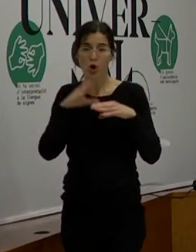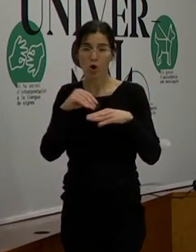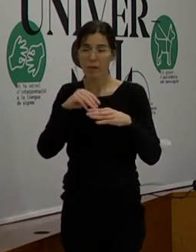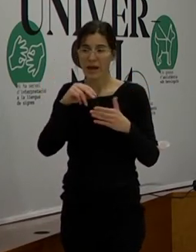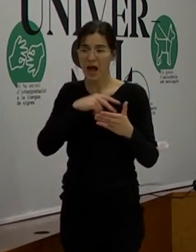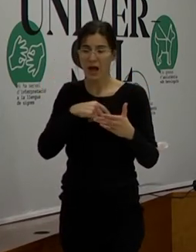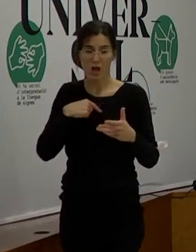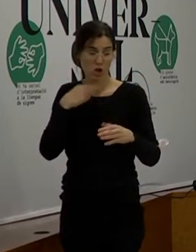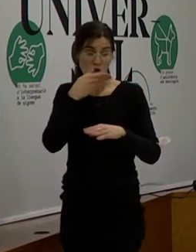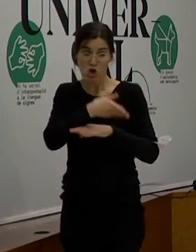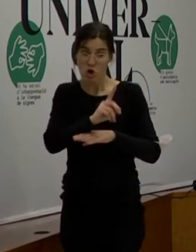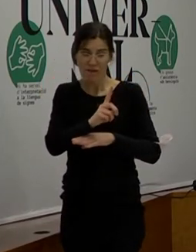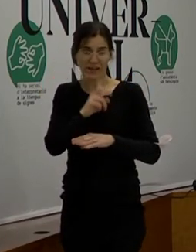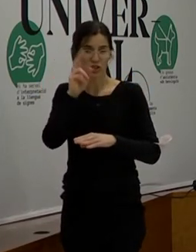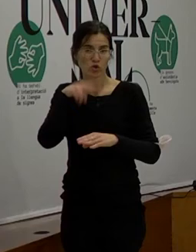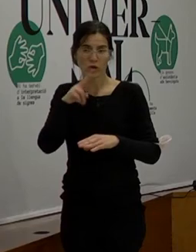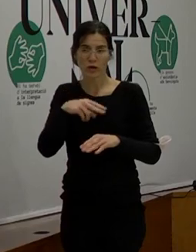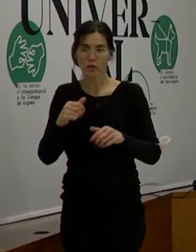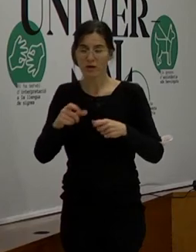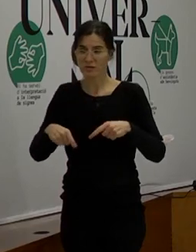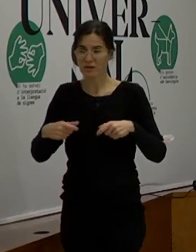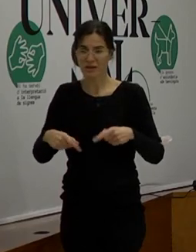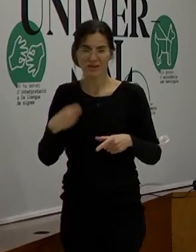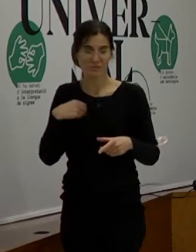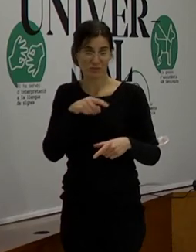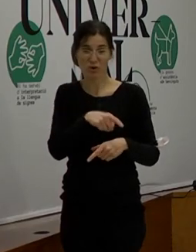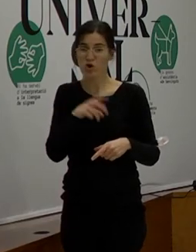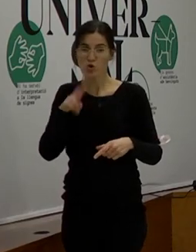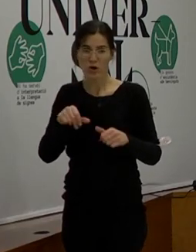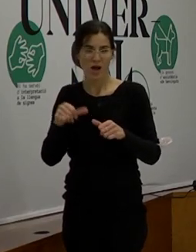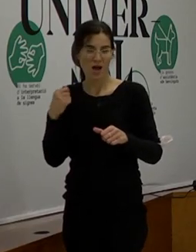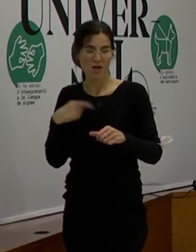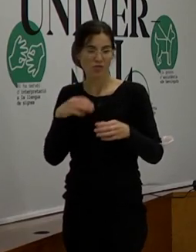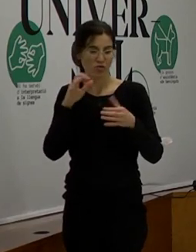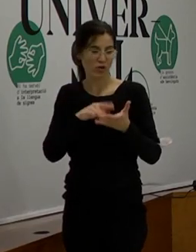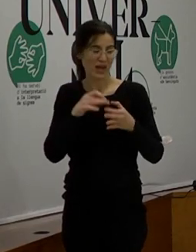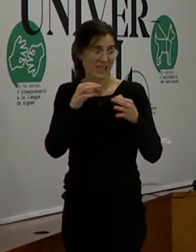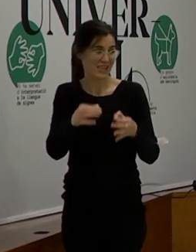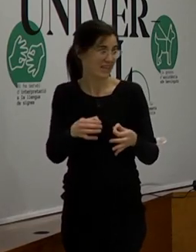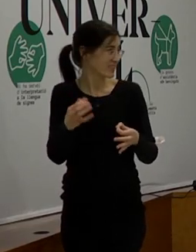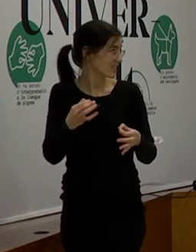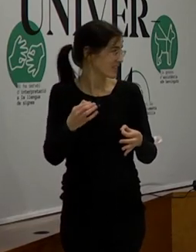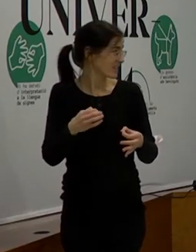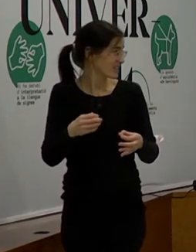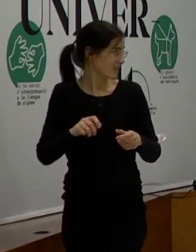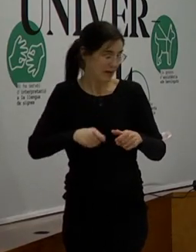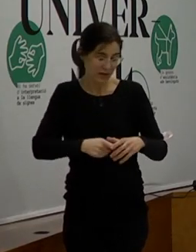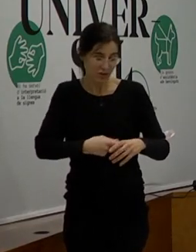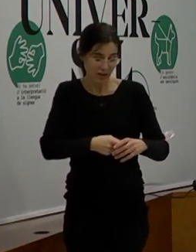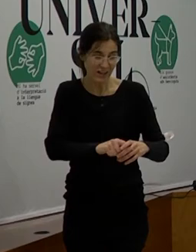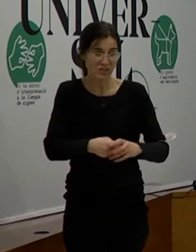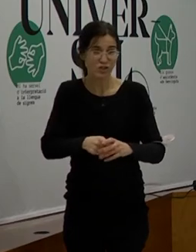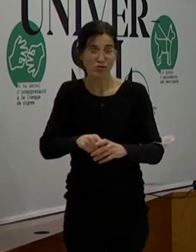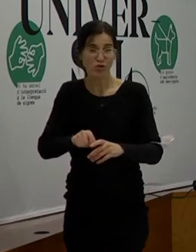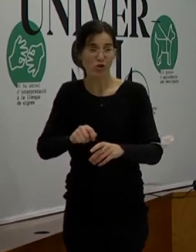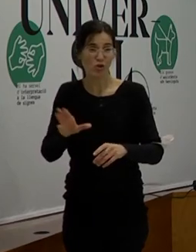Copenhague, no vagis mai a Copenhague en cadira de rodes, mai, perquè quan arribes a l'ortopèdia tens que apretar tots els cargols perquè